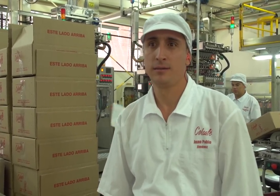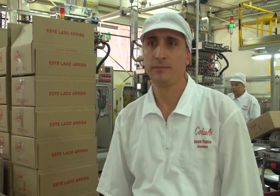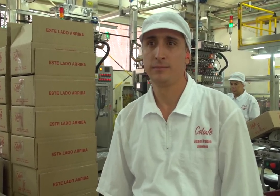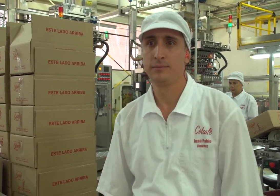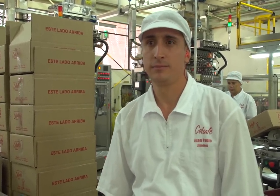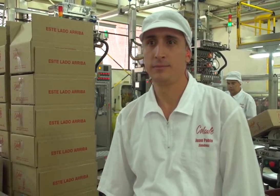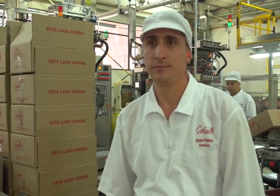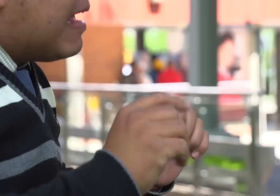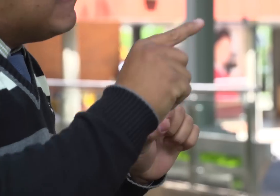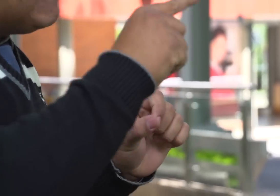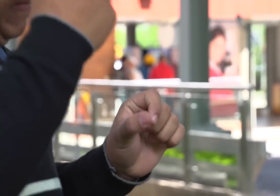acá.